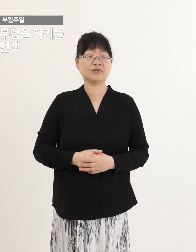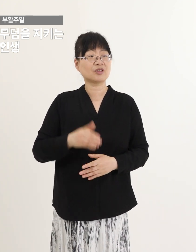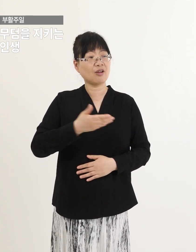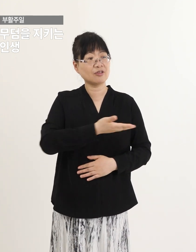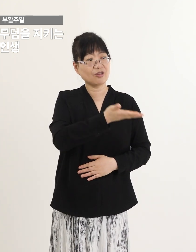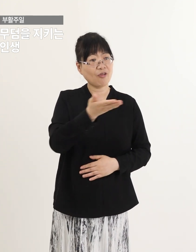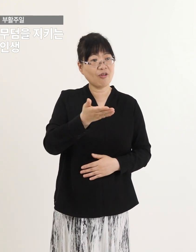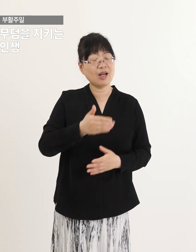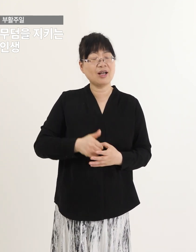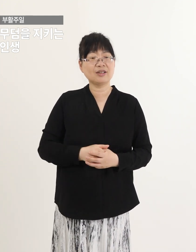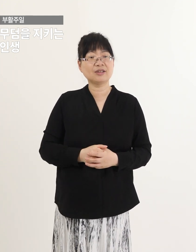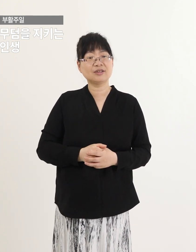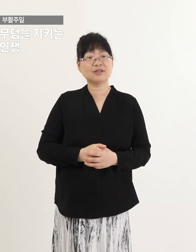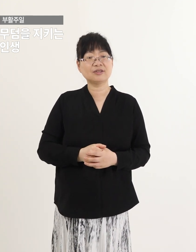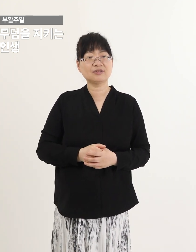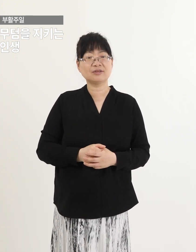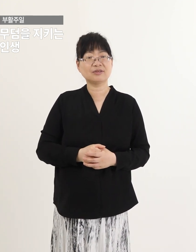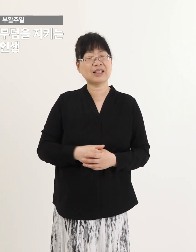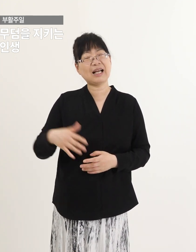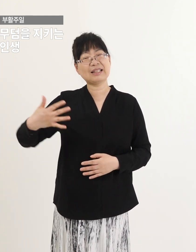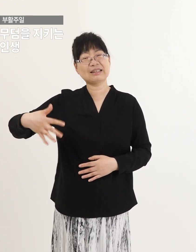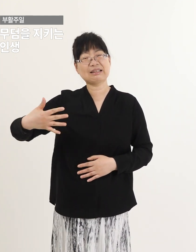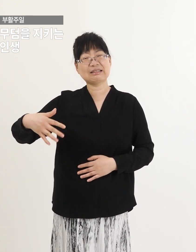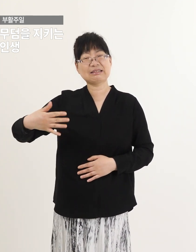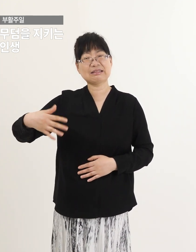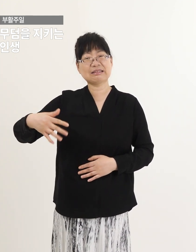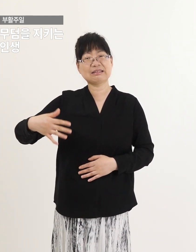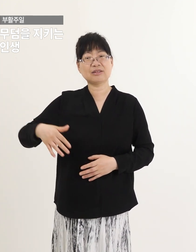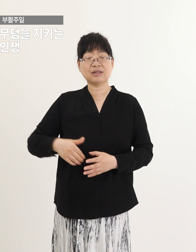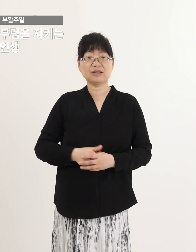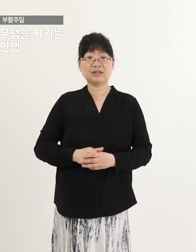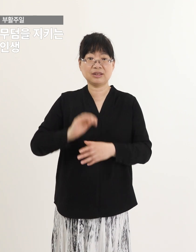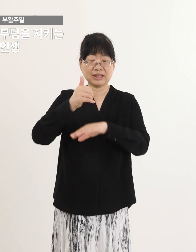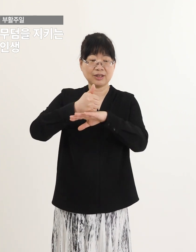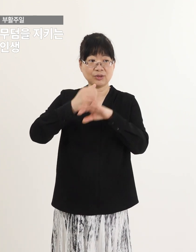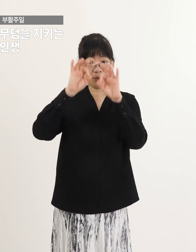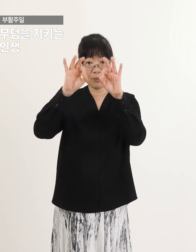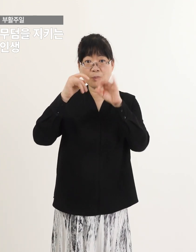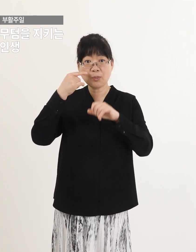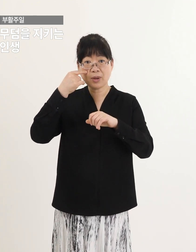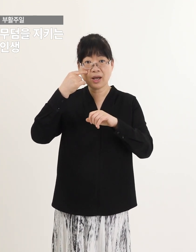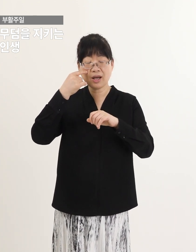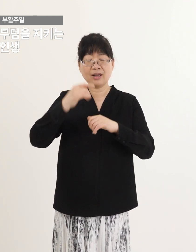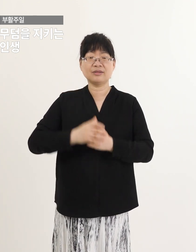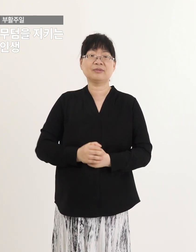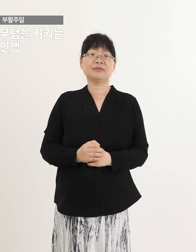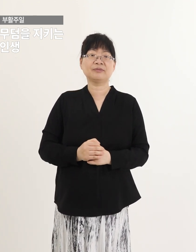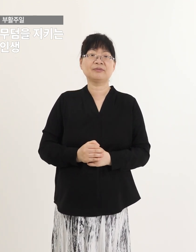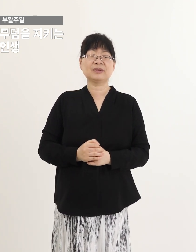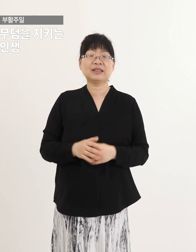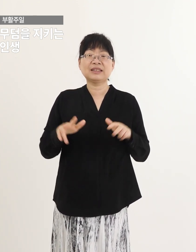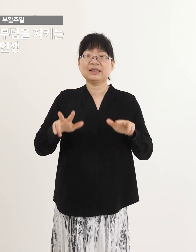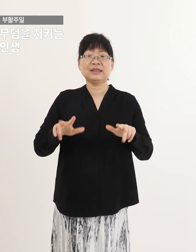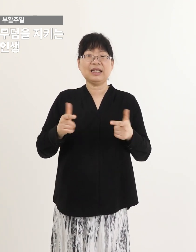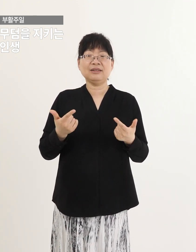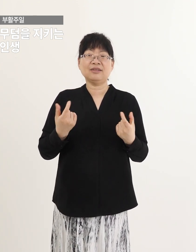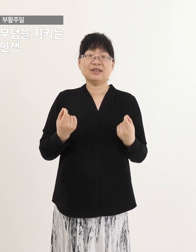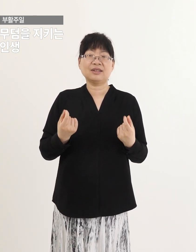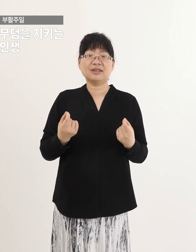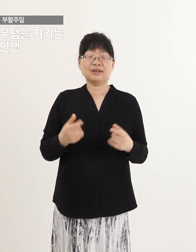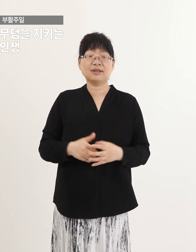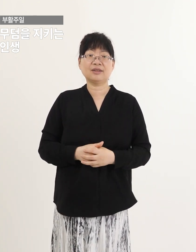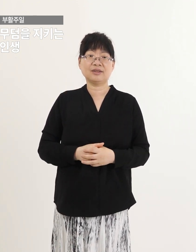너희들은 아직 좀 멀었다. 내가 볼 때는 나중에 좀 보자. 나중에 지금은 아닌 것